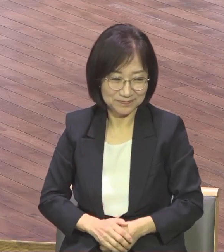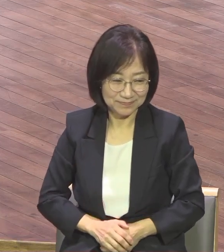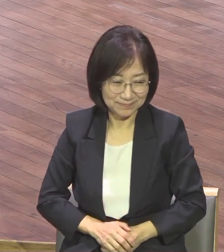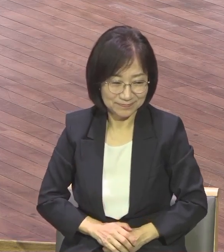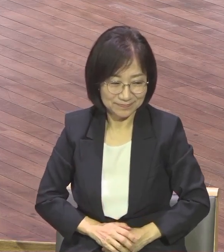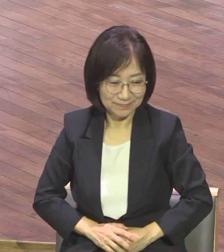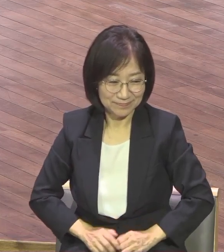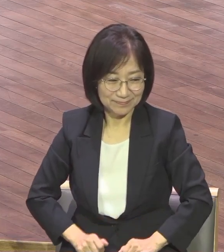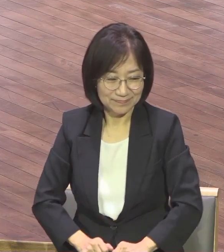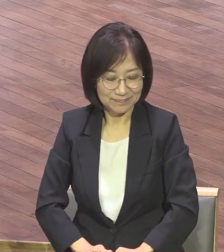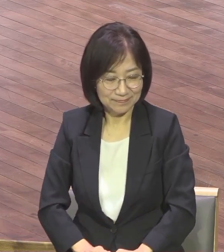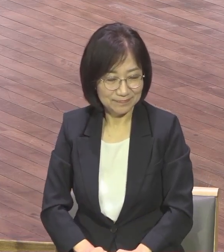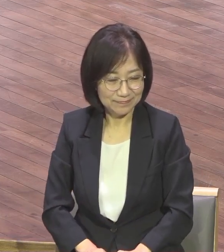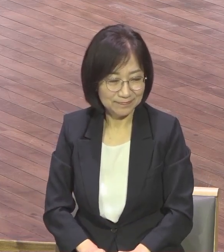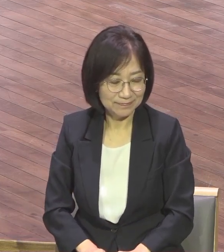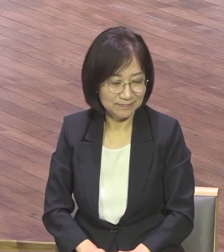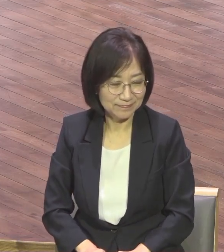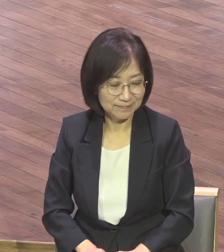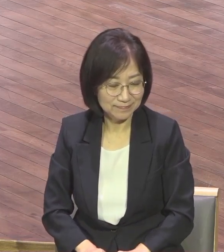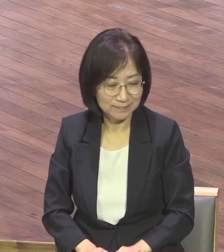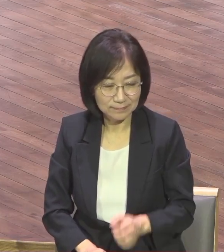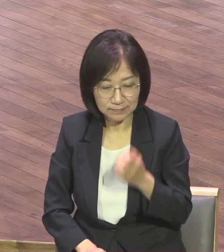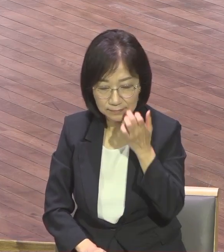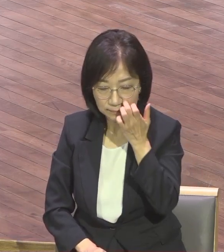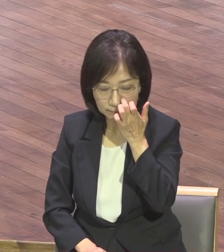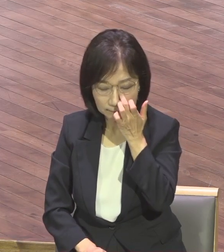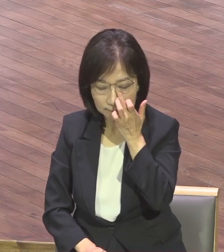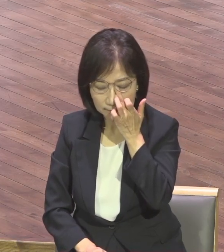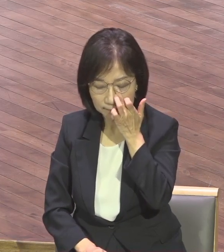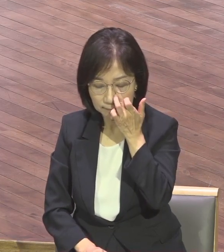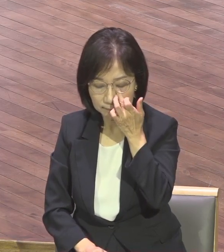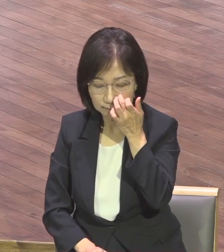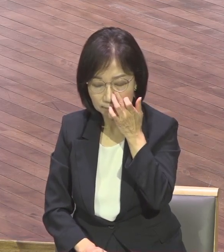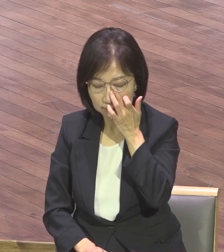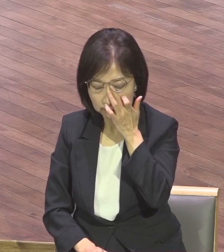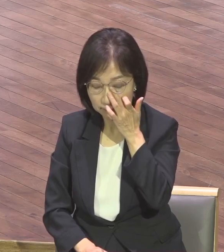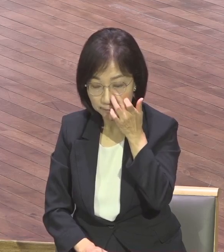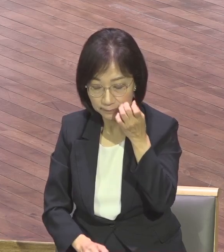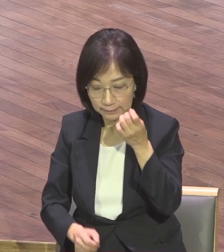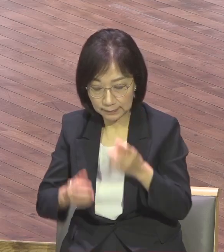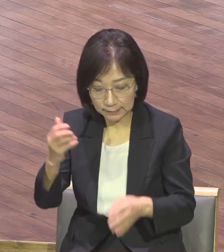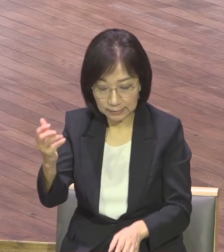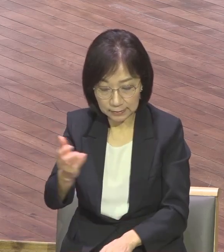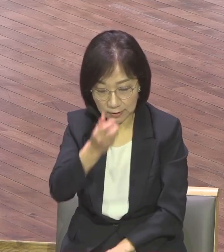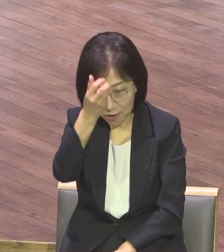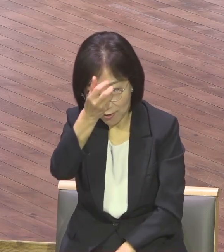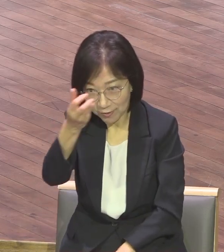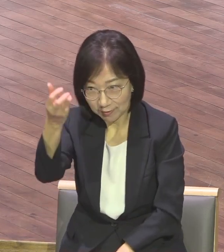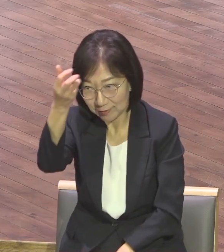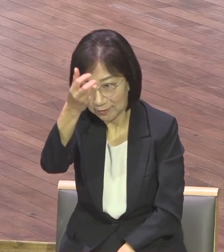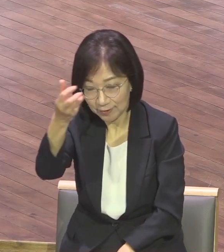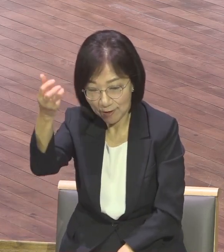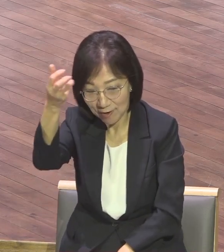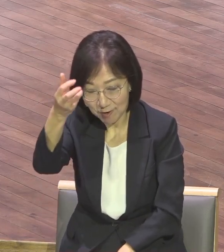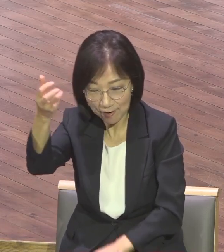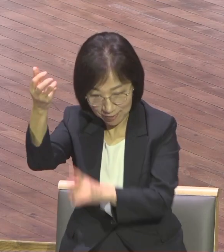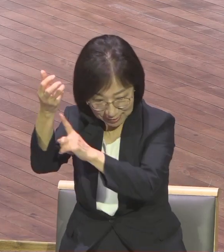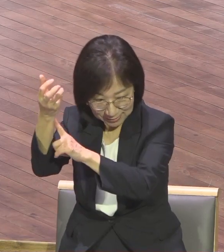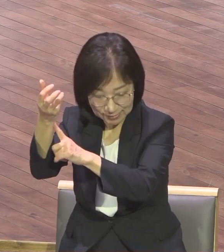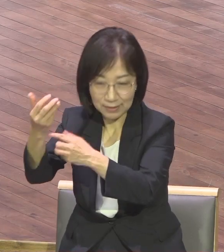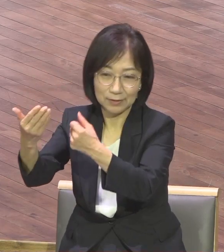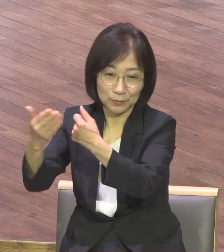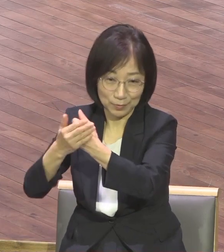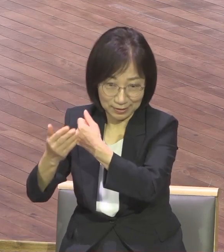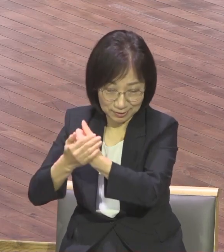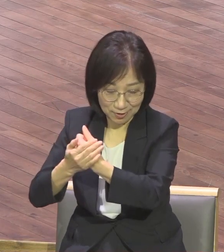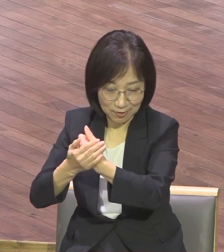맡아라. 확실하게 하라고. 그래서 성령이요 강조적 역사하시는 그 이제 선교 열매가 예원교회 전